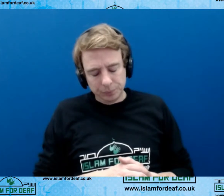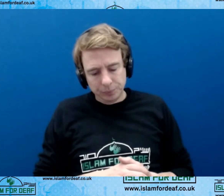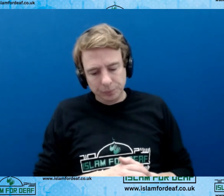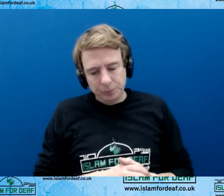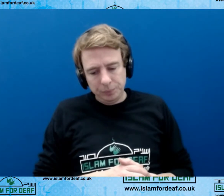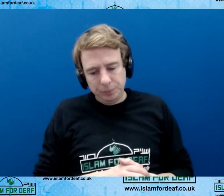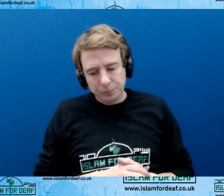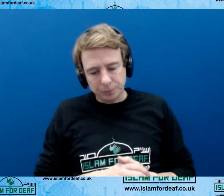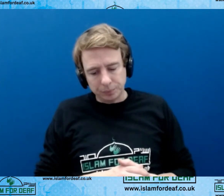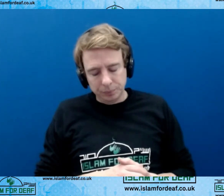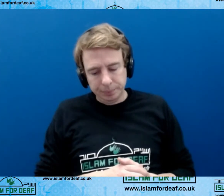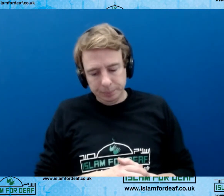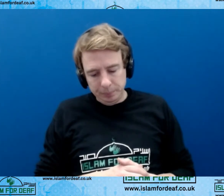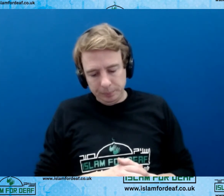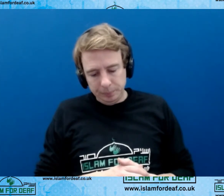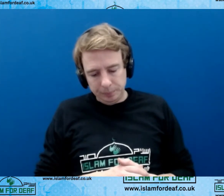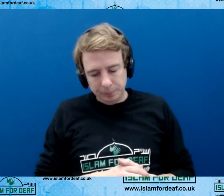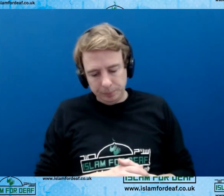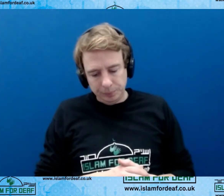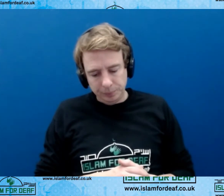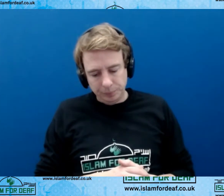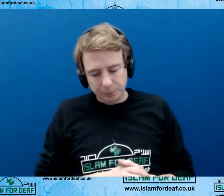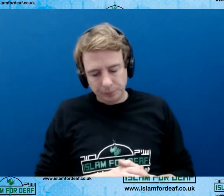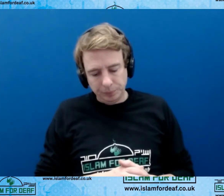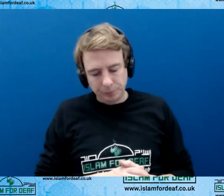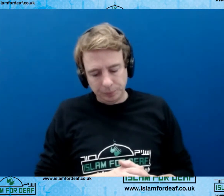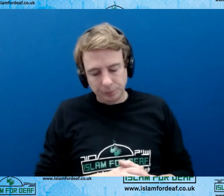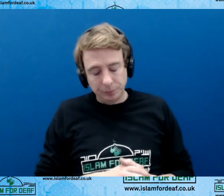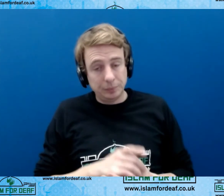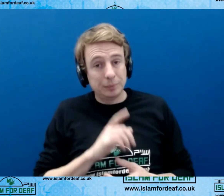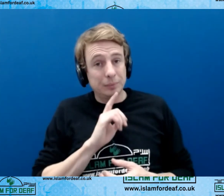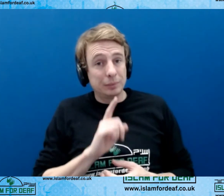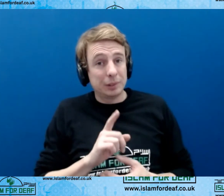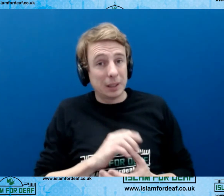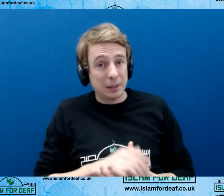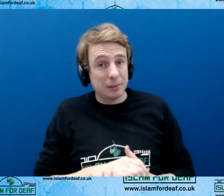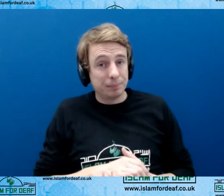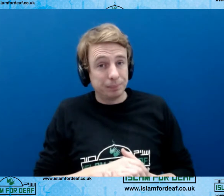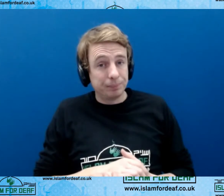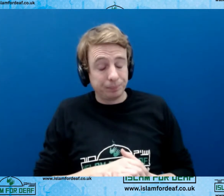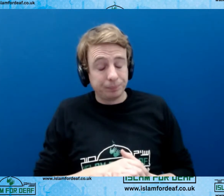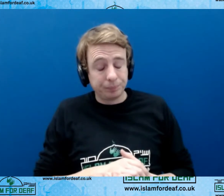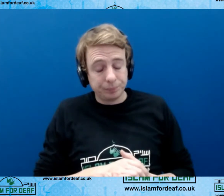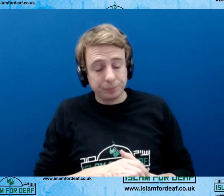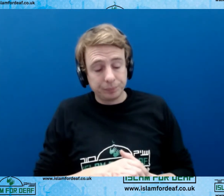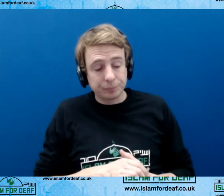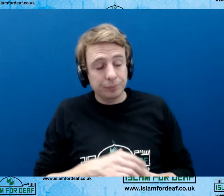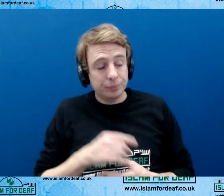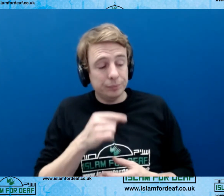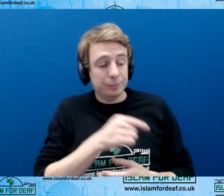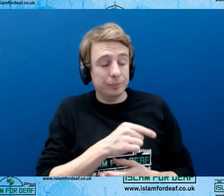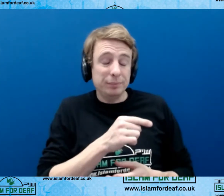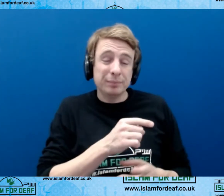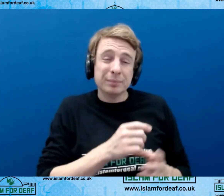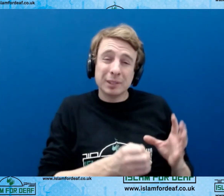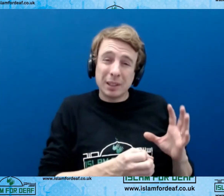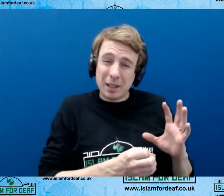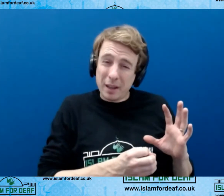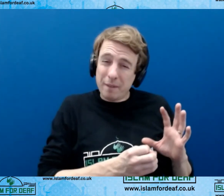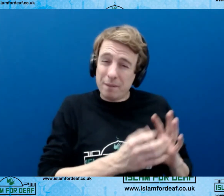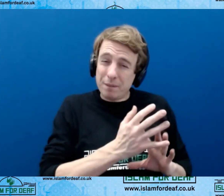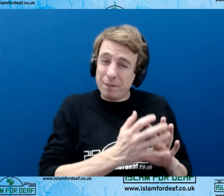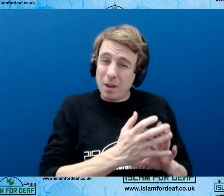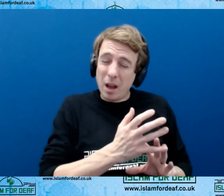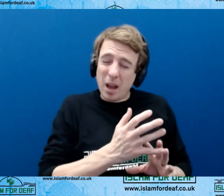الحر. The fire of Allah kindled, i.e., it's an intense fire, a fire that's very, very